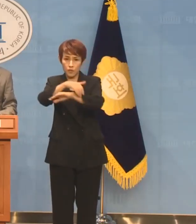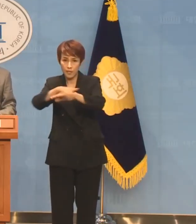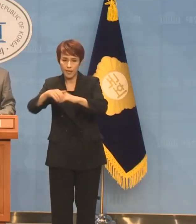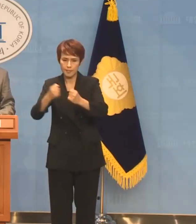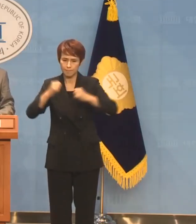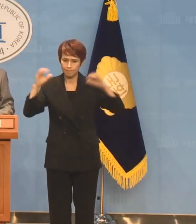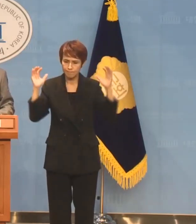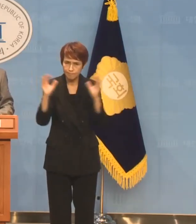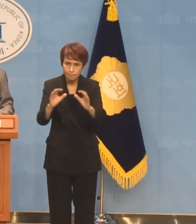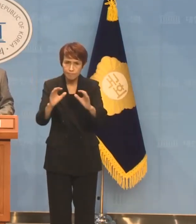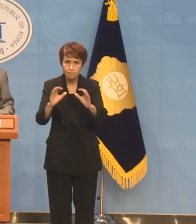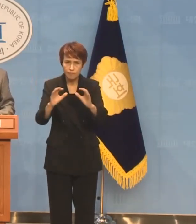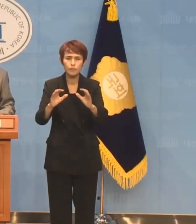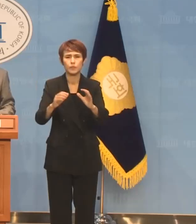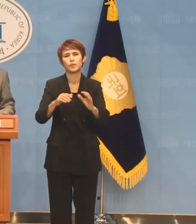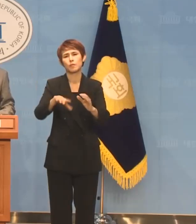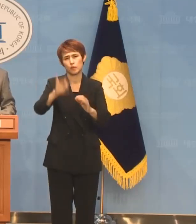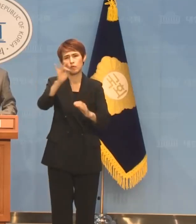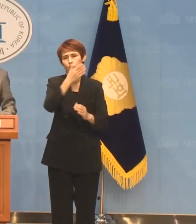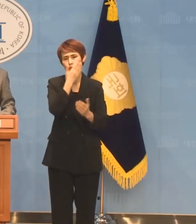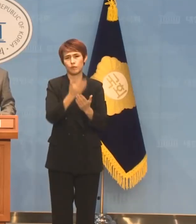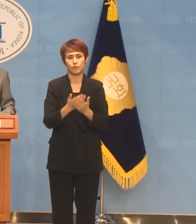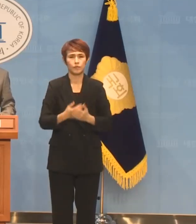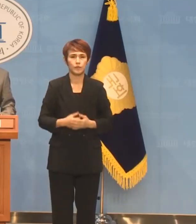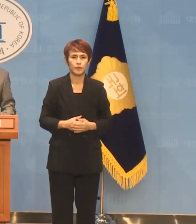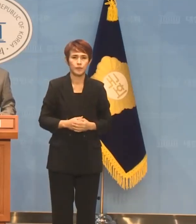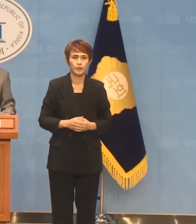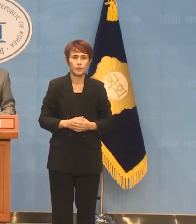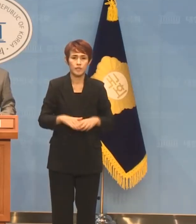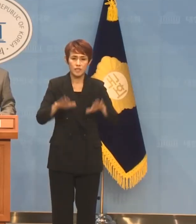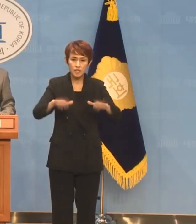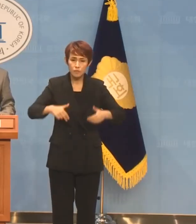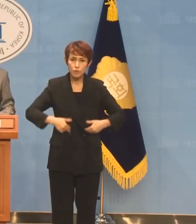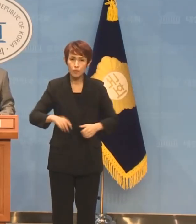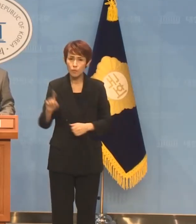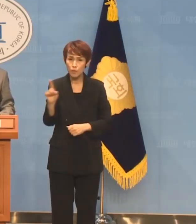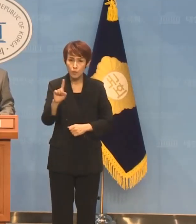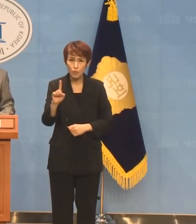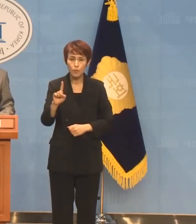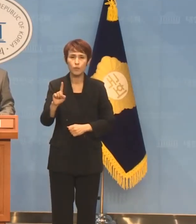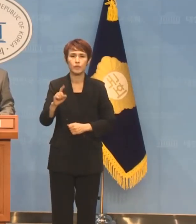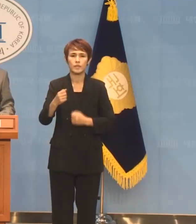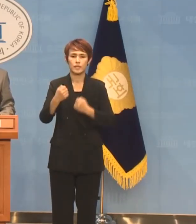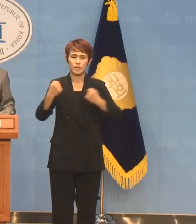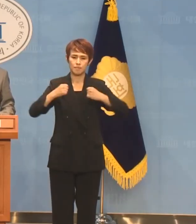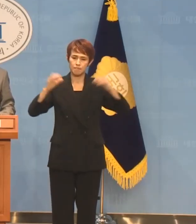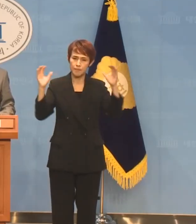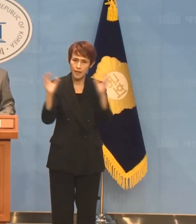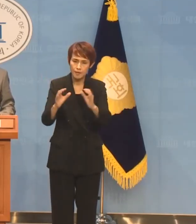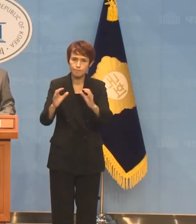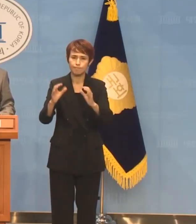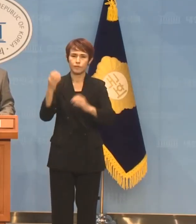협력이 우선시 되어야 합니다. 지금 필요한 것은 협치와 책임 있는 국정